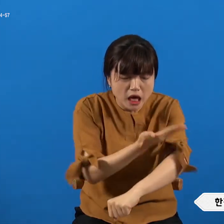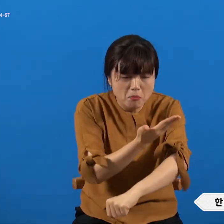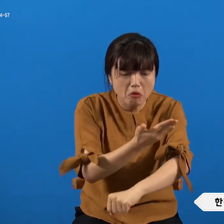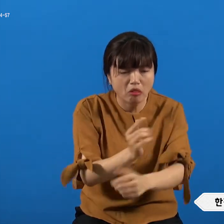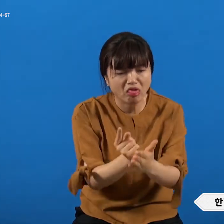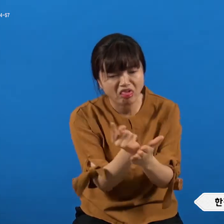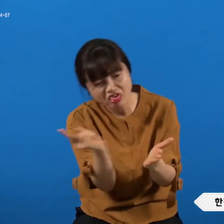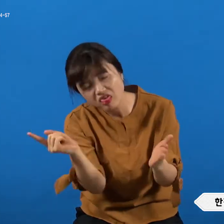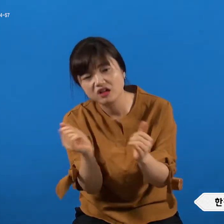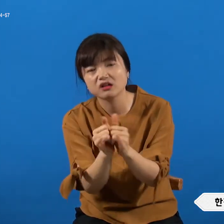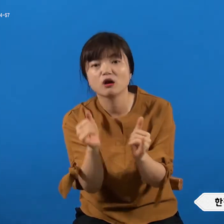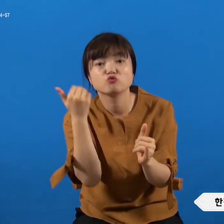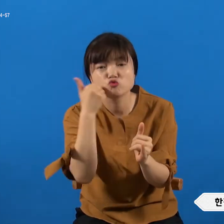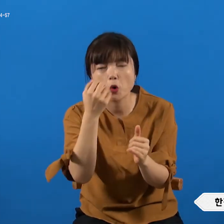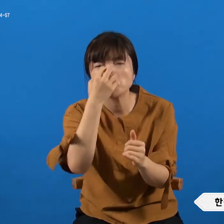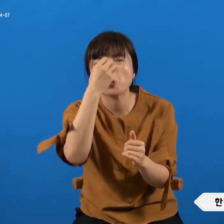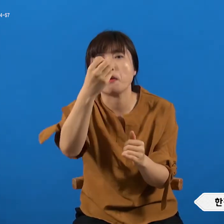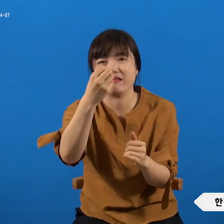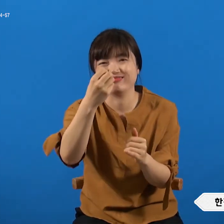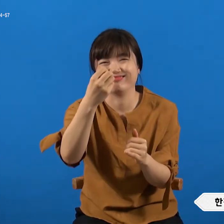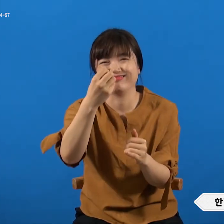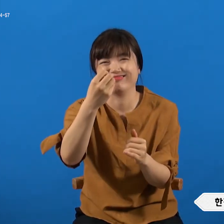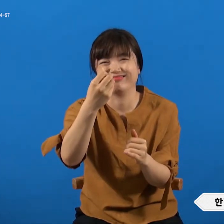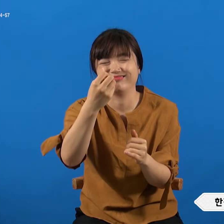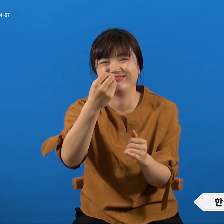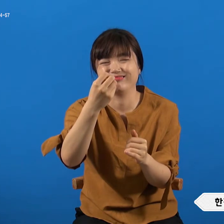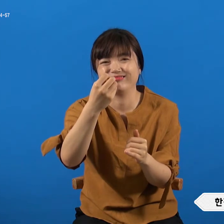교만에 덫에 걸려서 넘어지기 때문입니다.